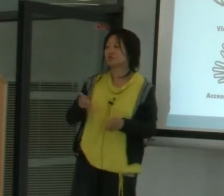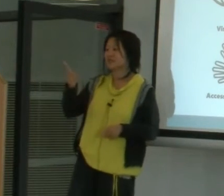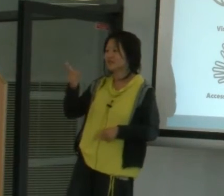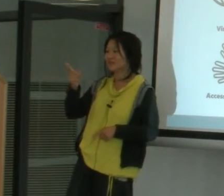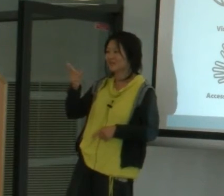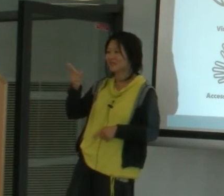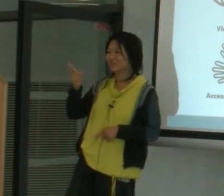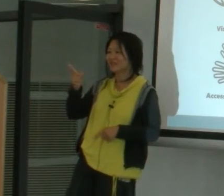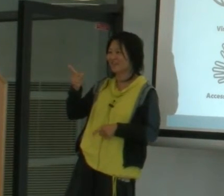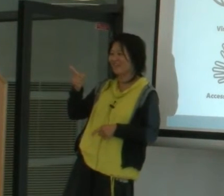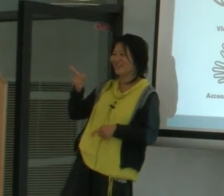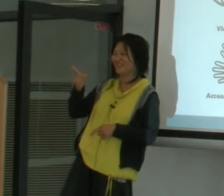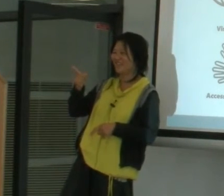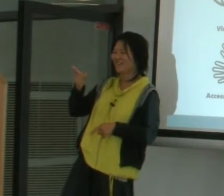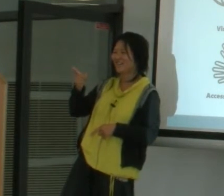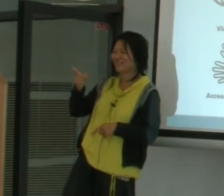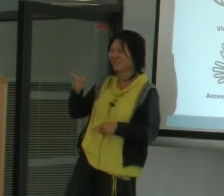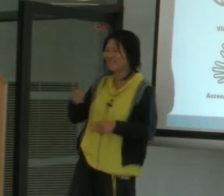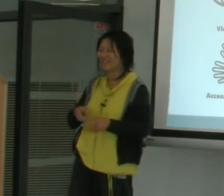Tu signes?